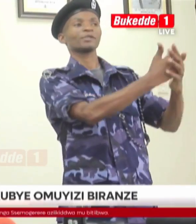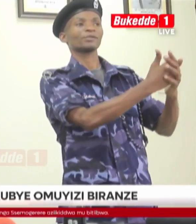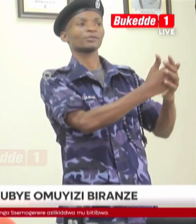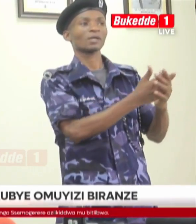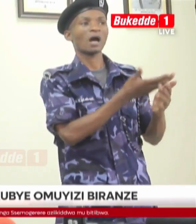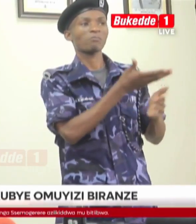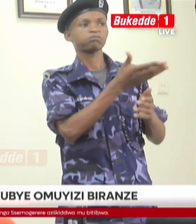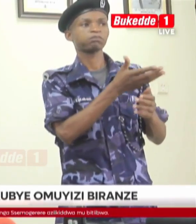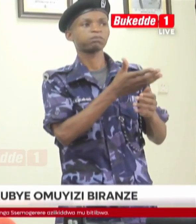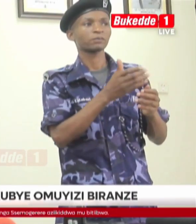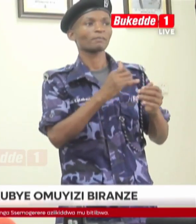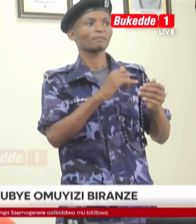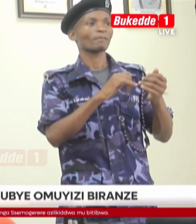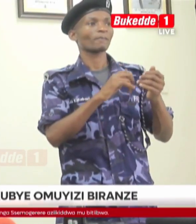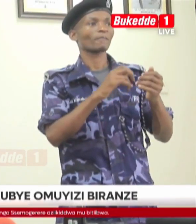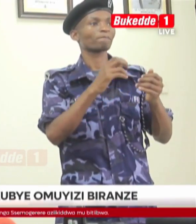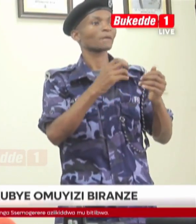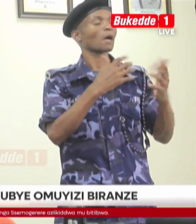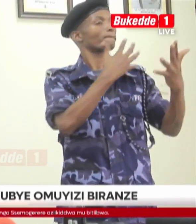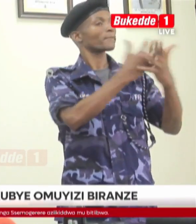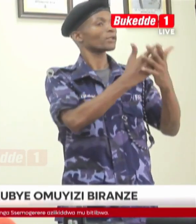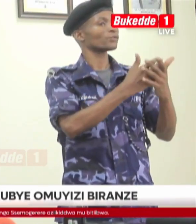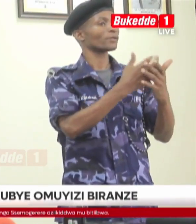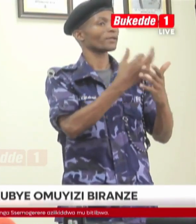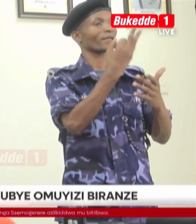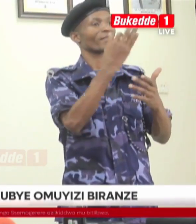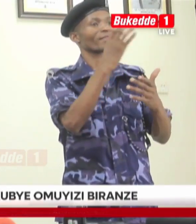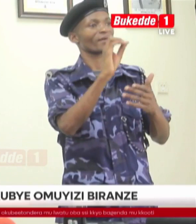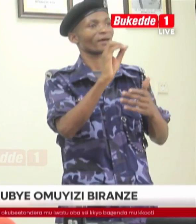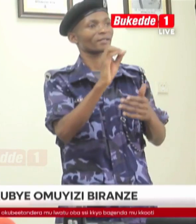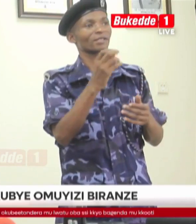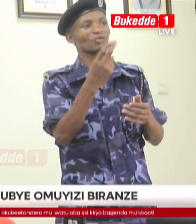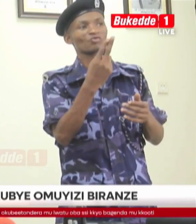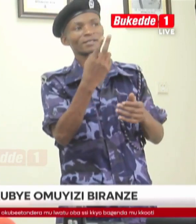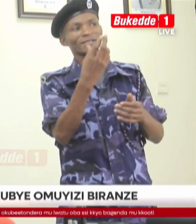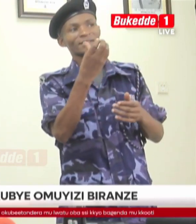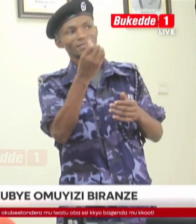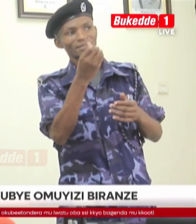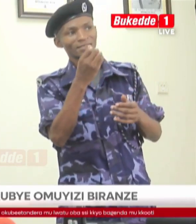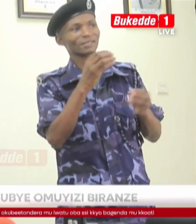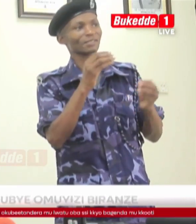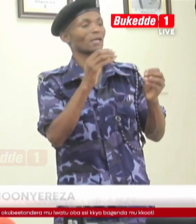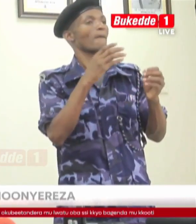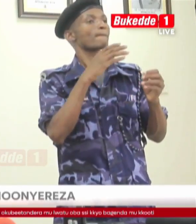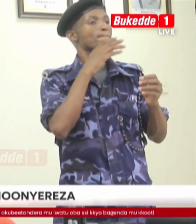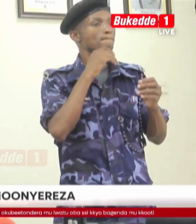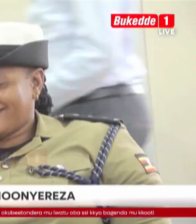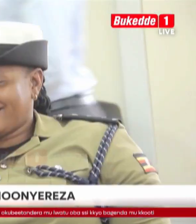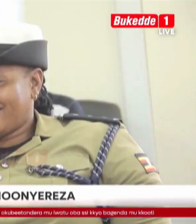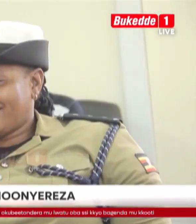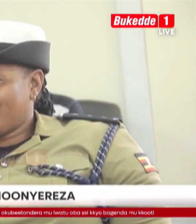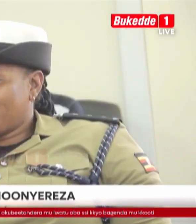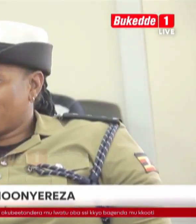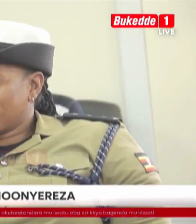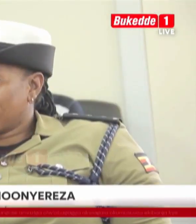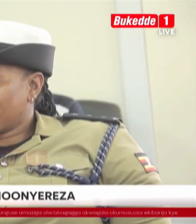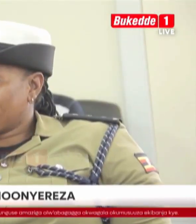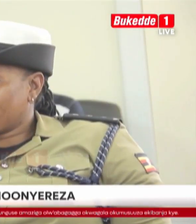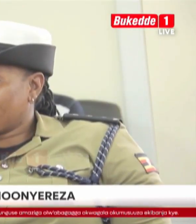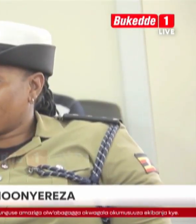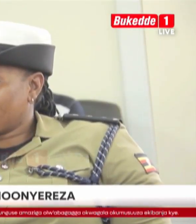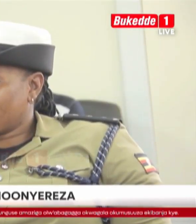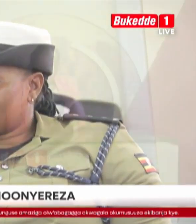Erimu abasibe 30 abali mukaaga basajja bana nga bakyala. Mutebi